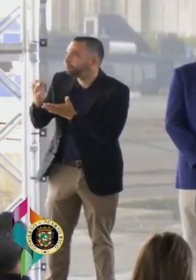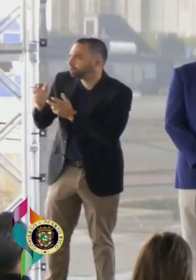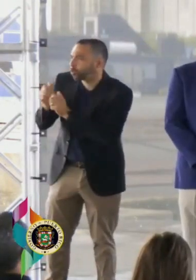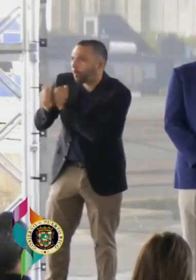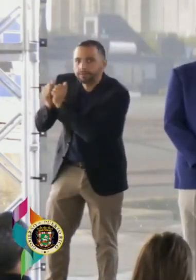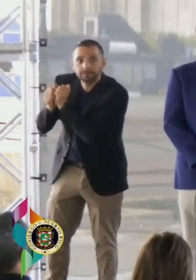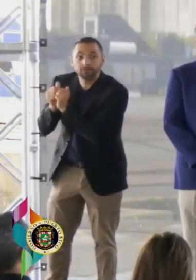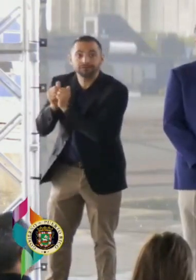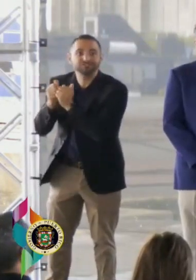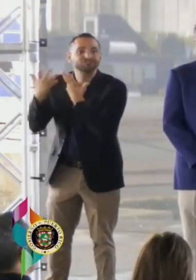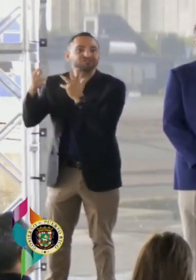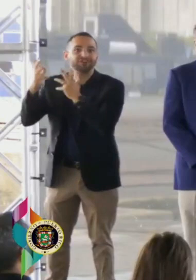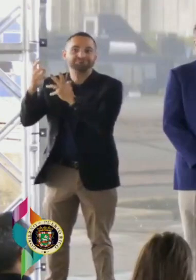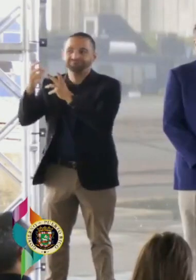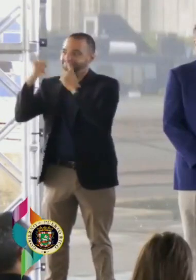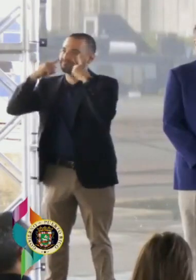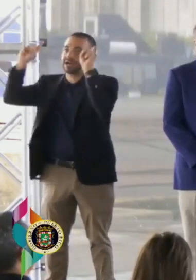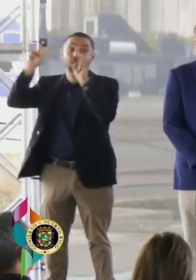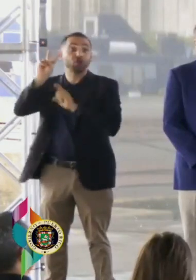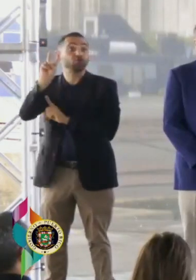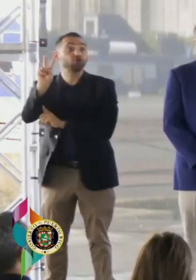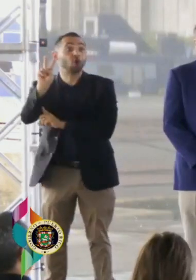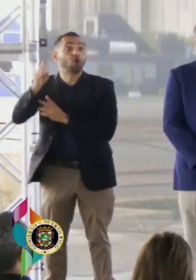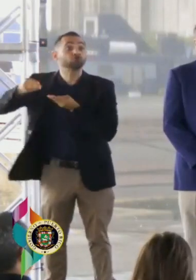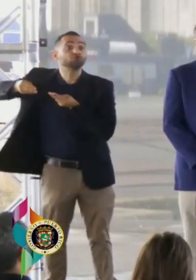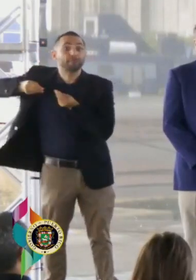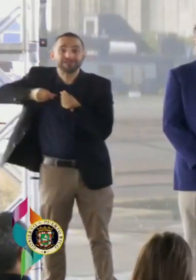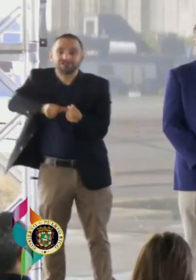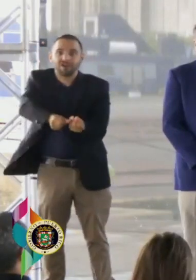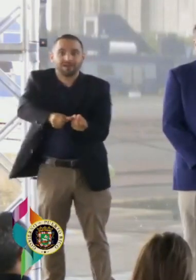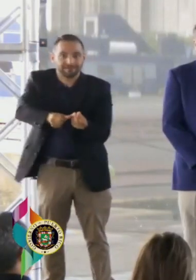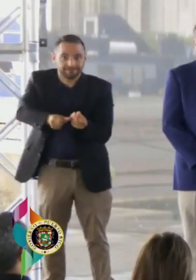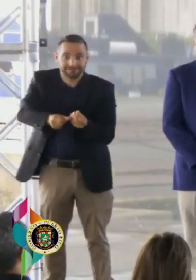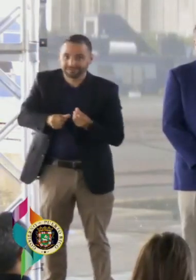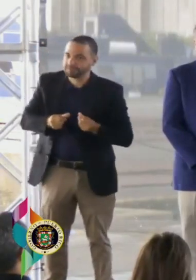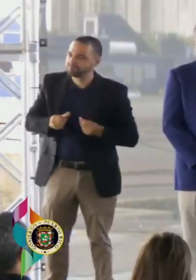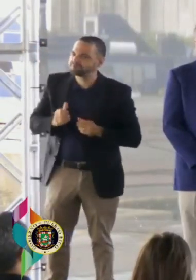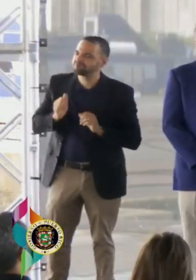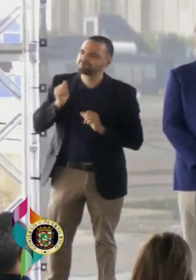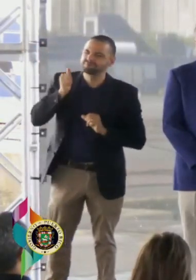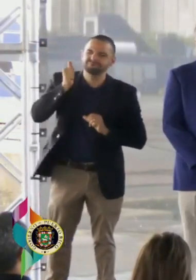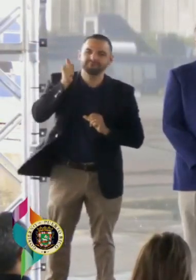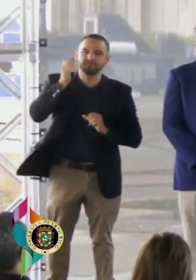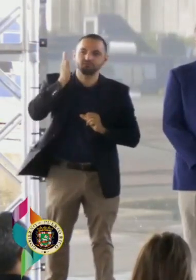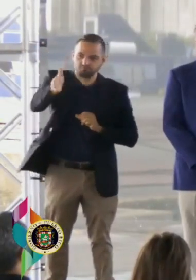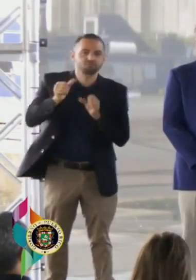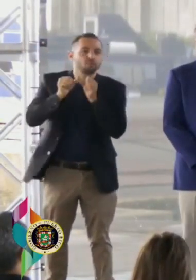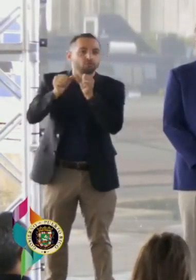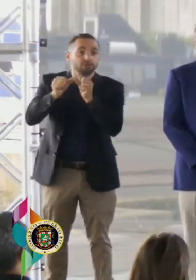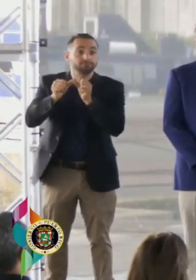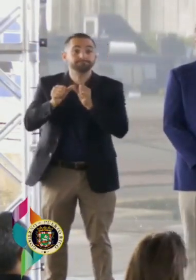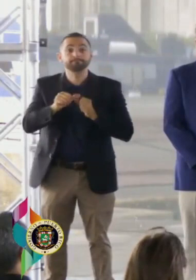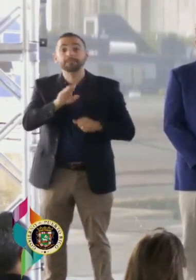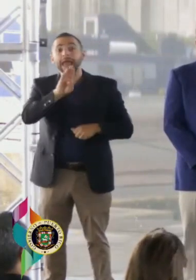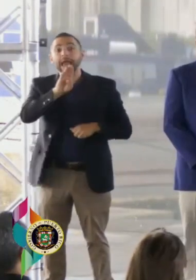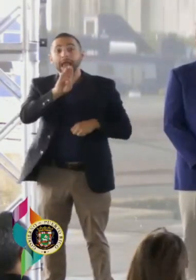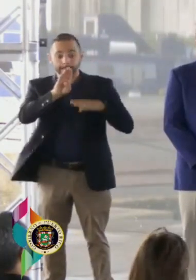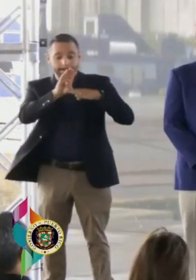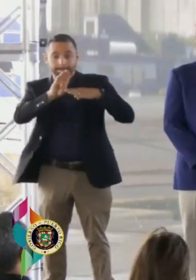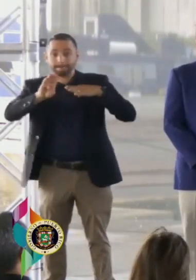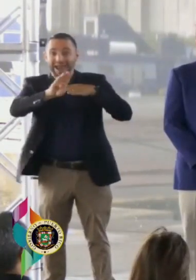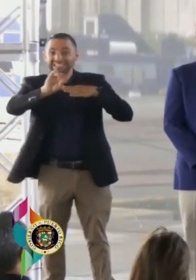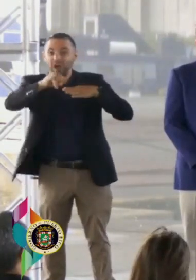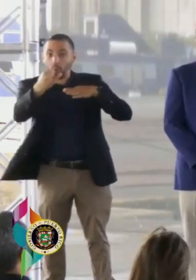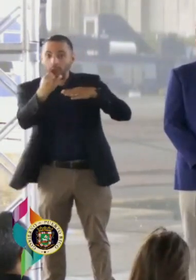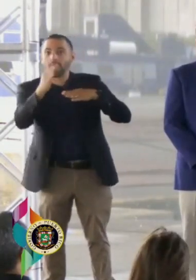recibido dos subvenciones y este año vamos por tres más la la Bahía de San Juan será otra en los próximos años y ya